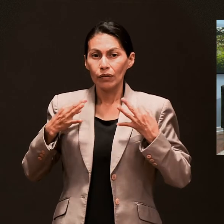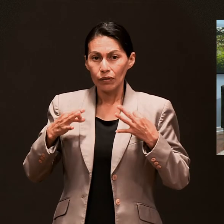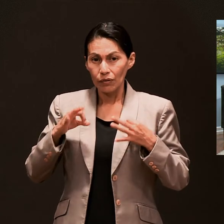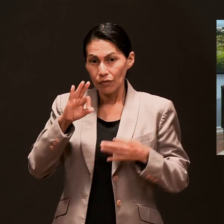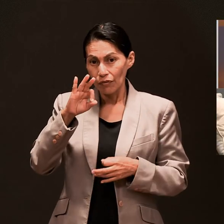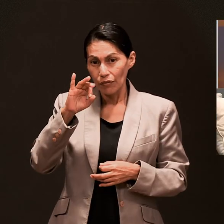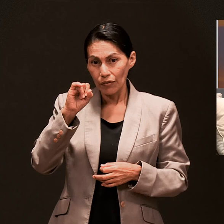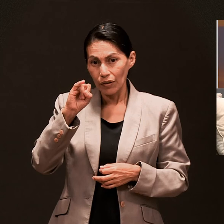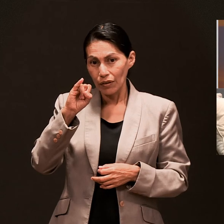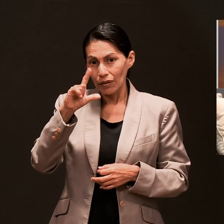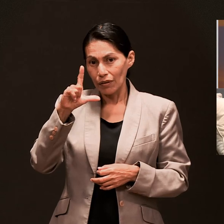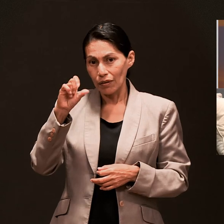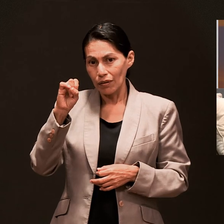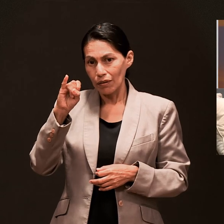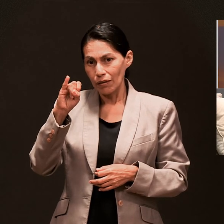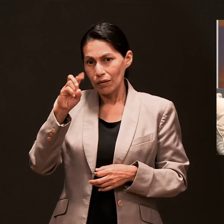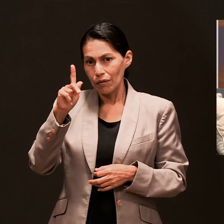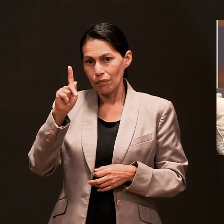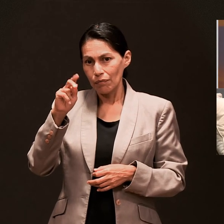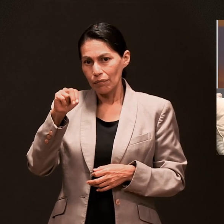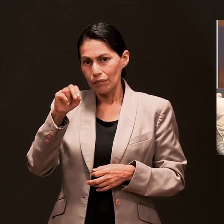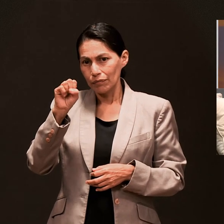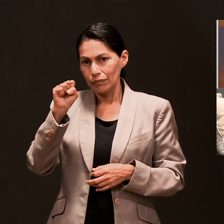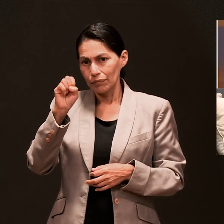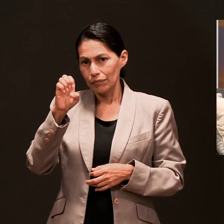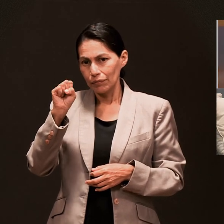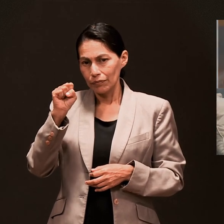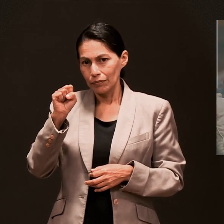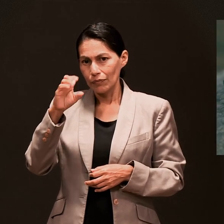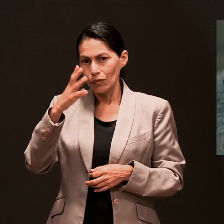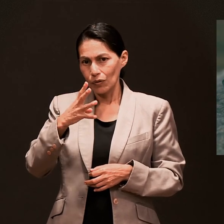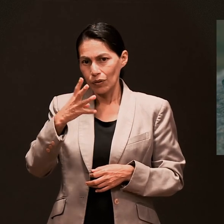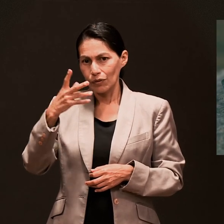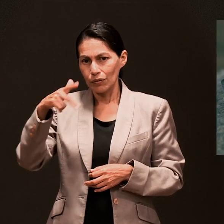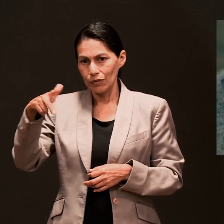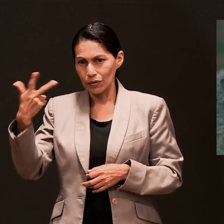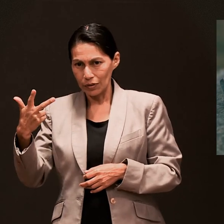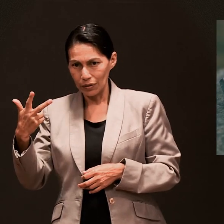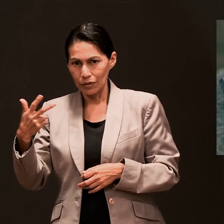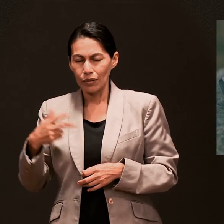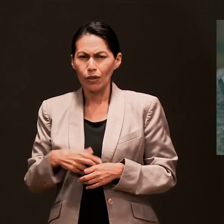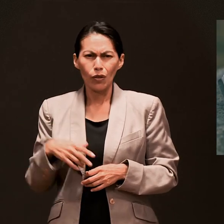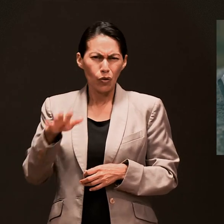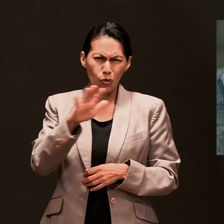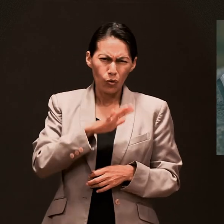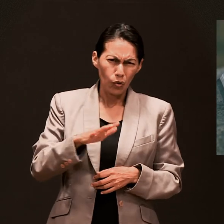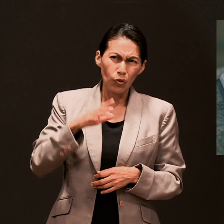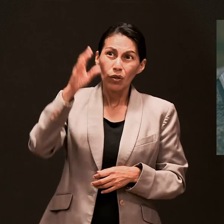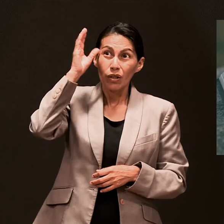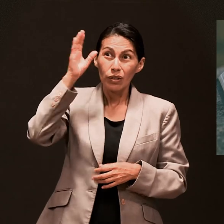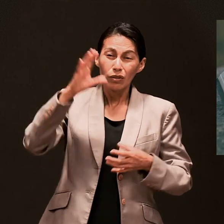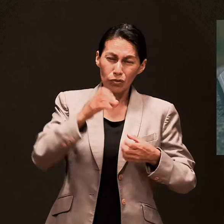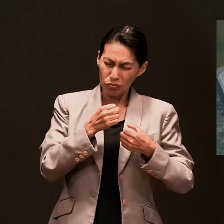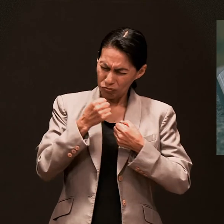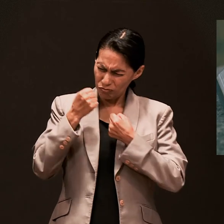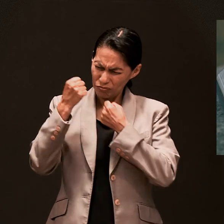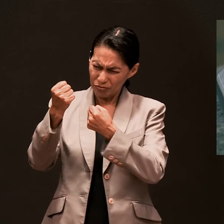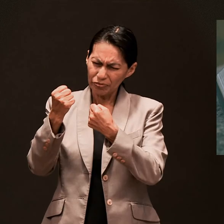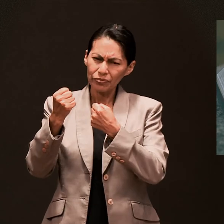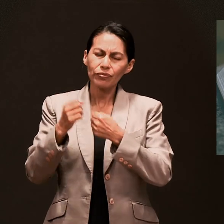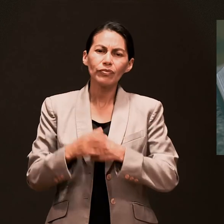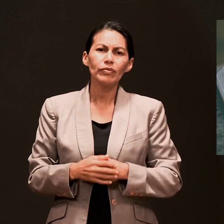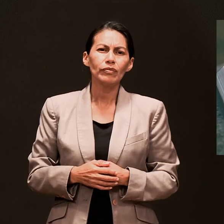la atención la que está en Filipenses 4:13 Todo lo puedo en Cristo que me